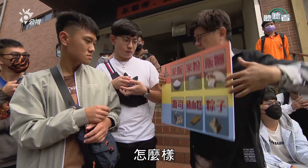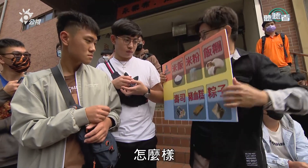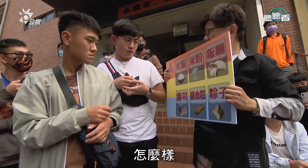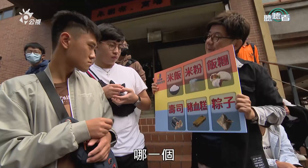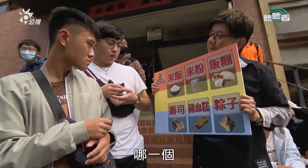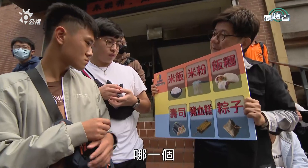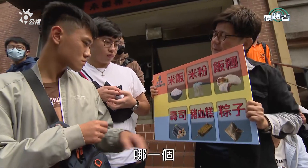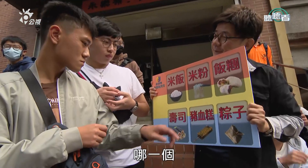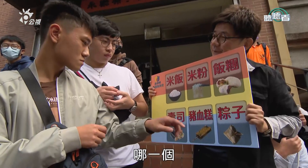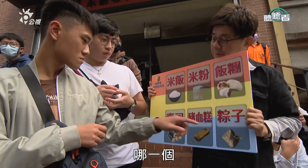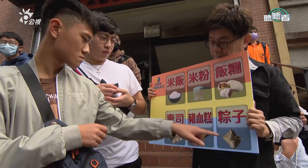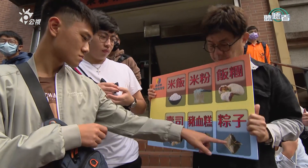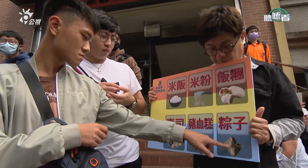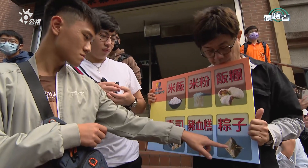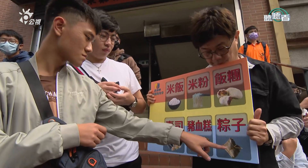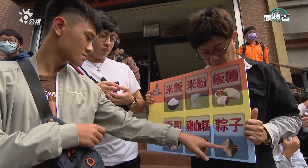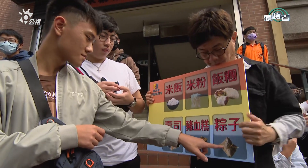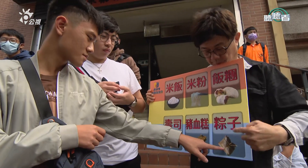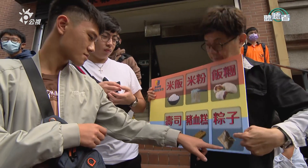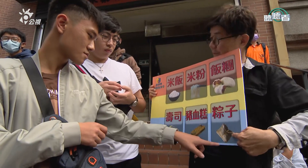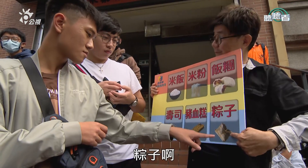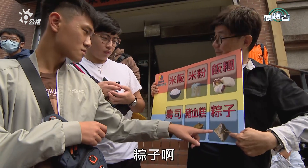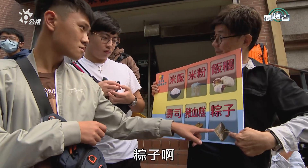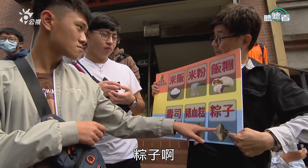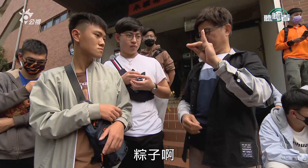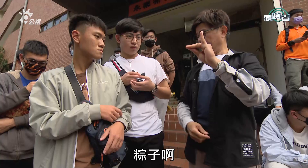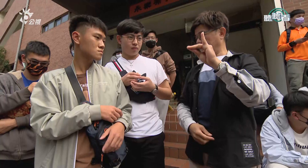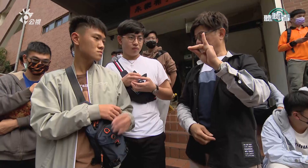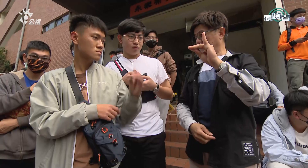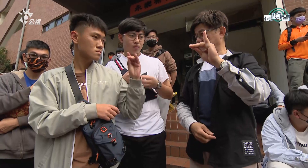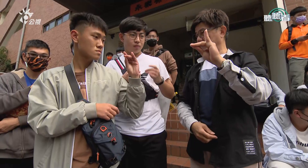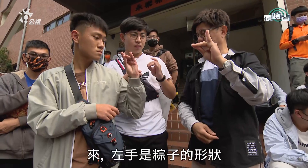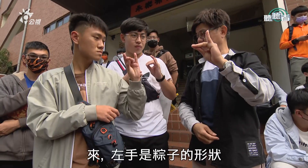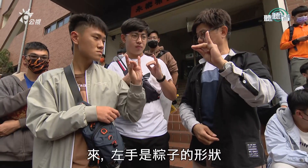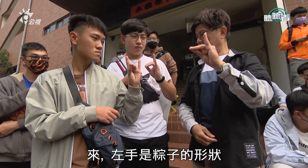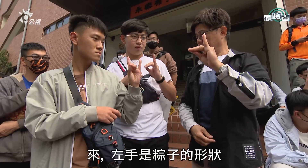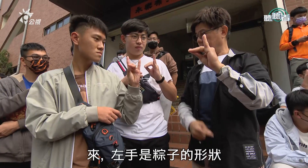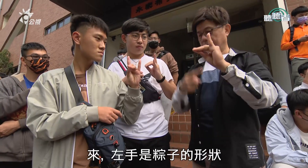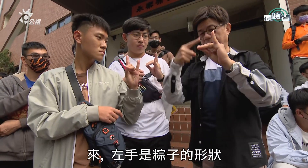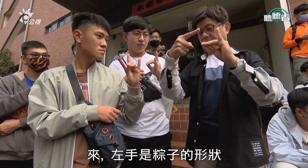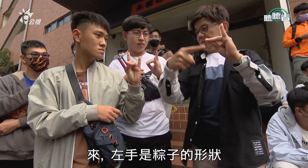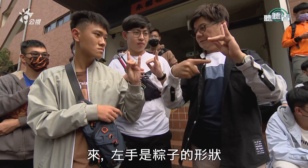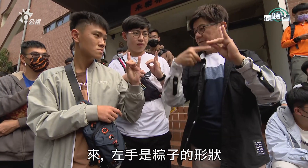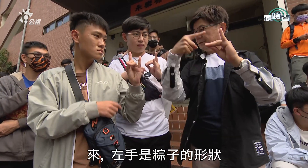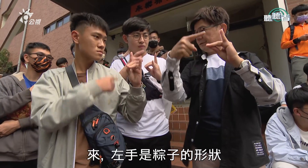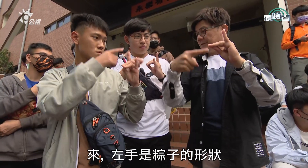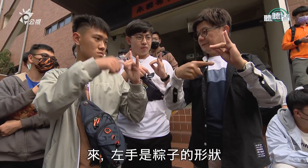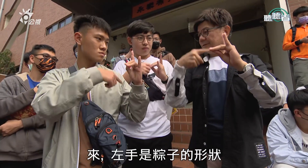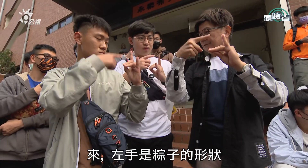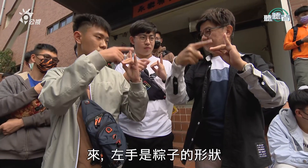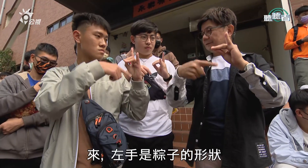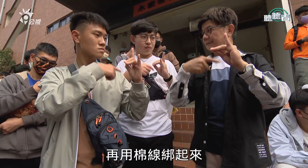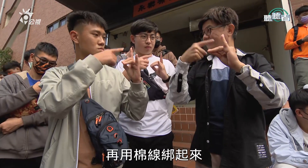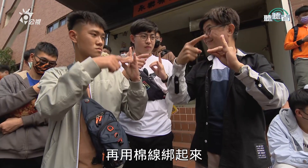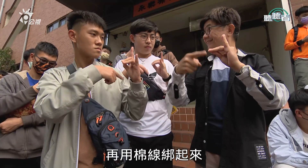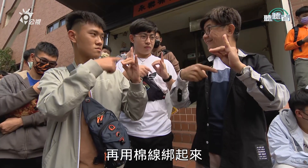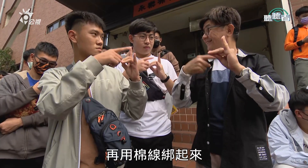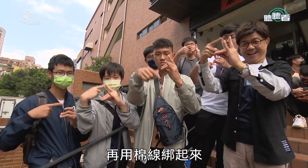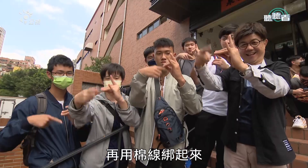样？拿一个。啊，粽子啊。来，左手是粽子的形状啊，再用棉线绑起